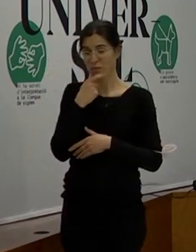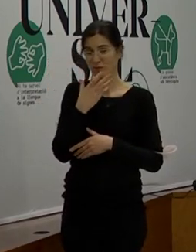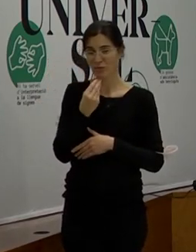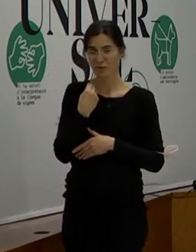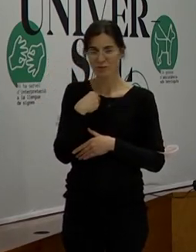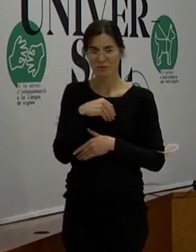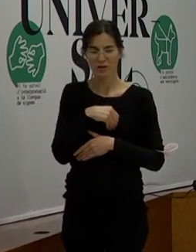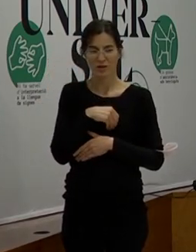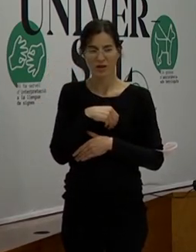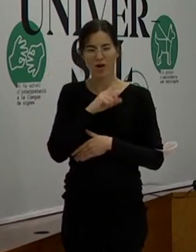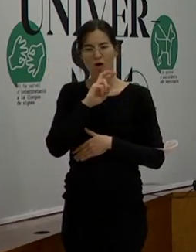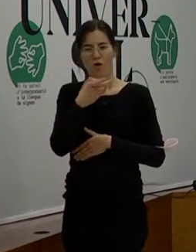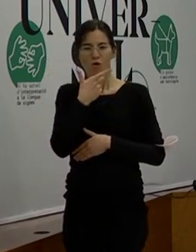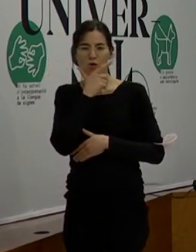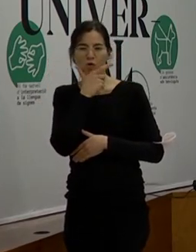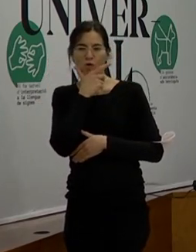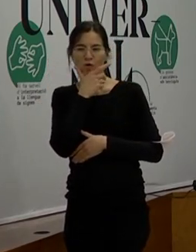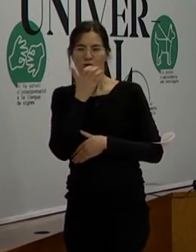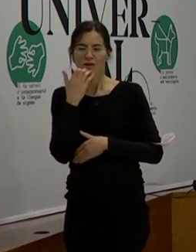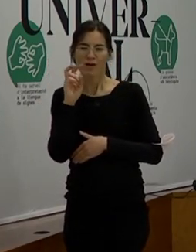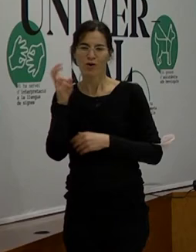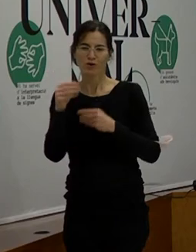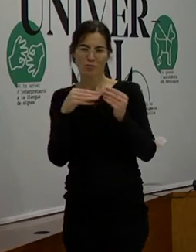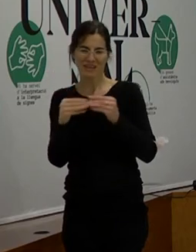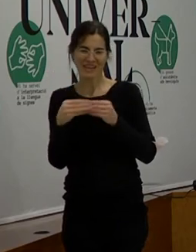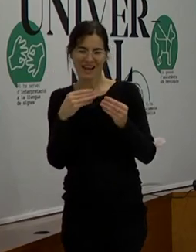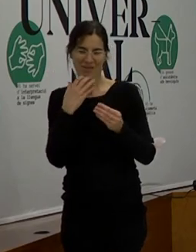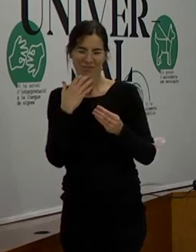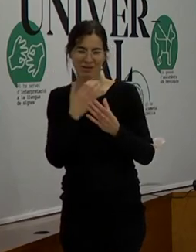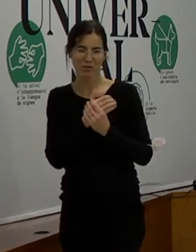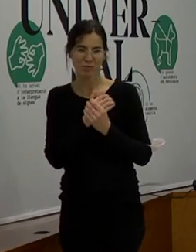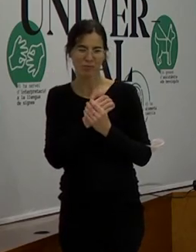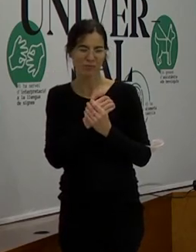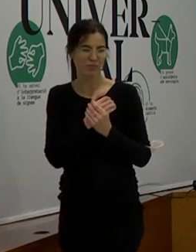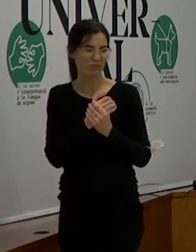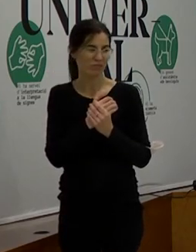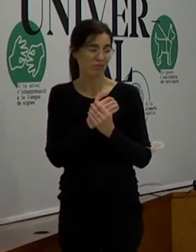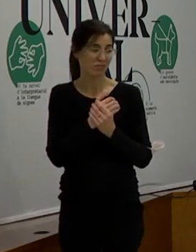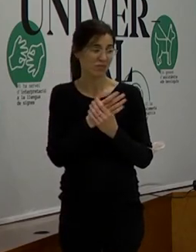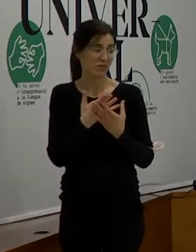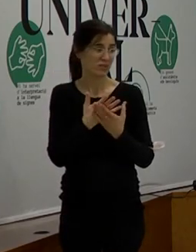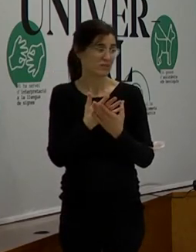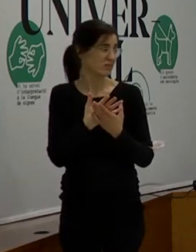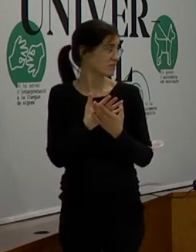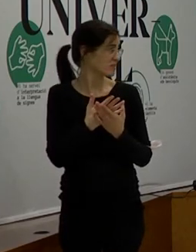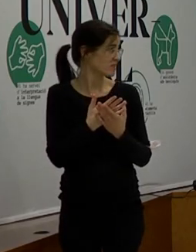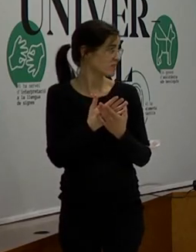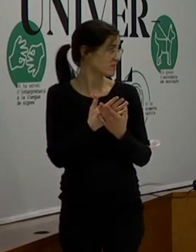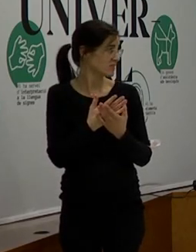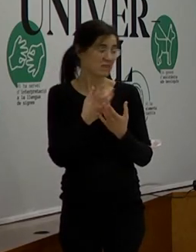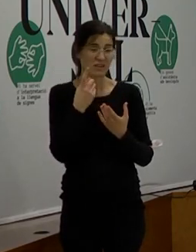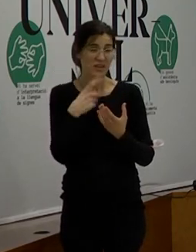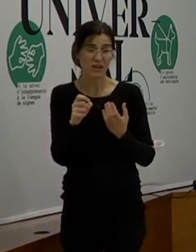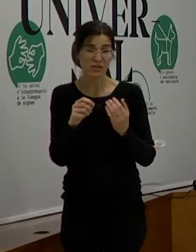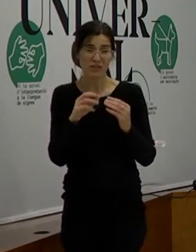que fossin d'un altre color i d'un altre material. Aleshores, ja no cal ni franges